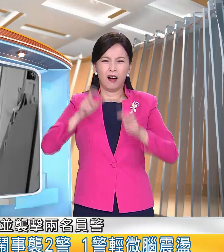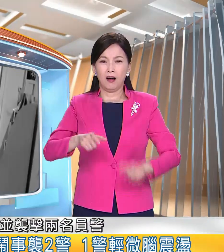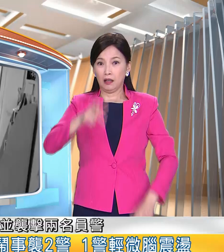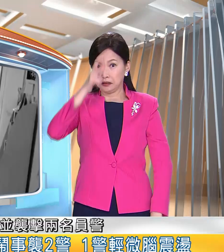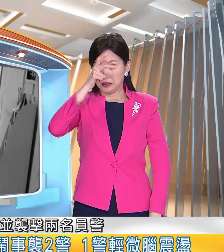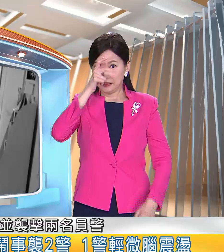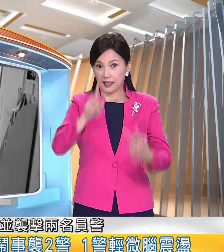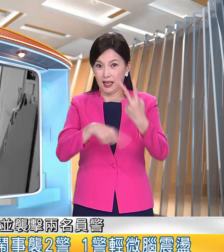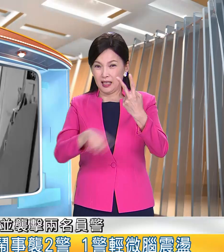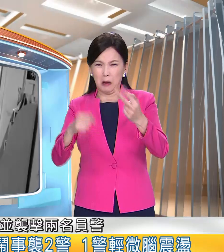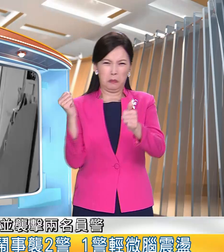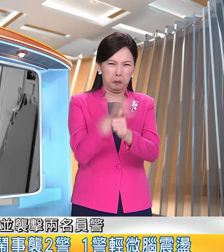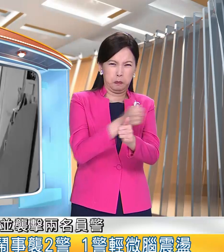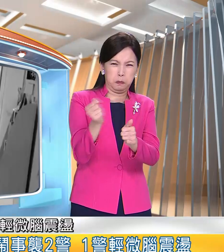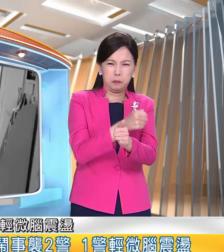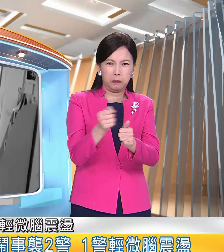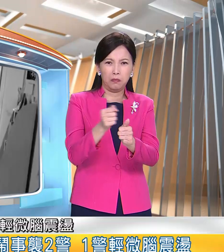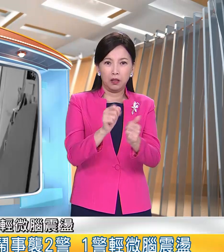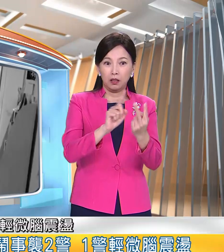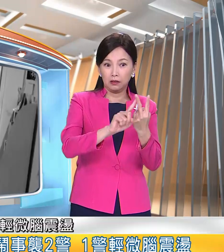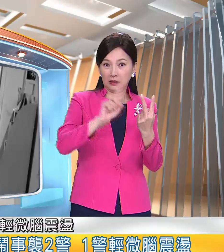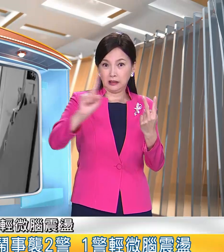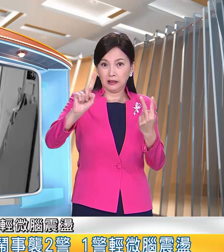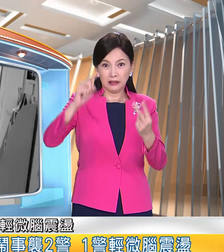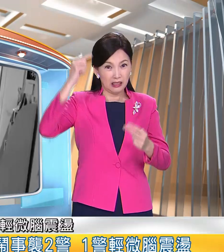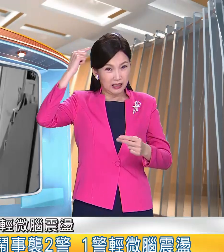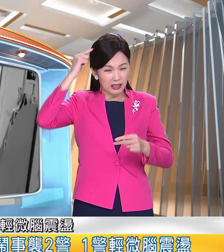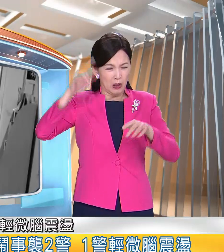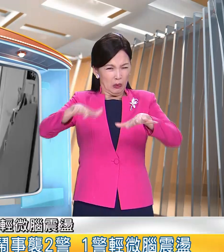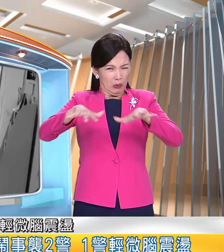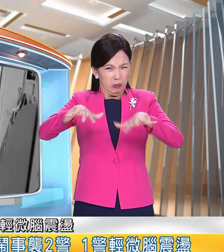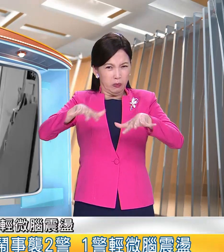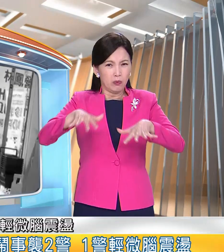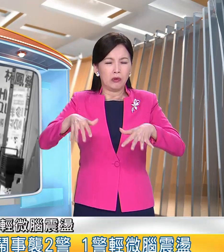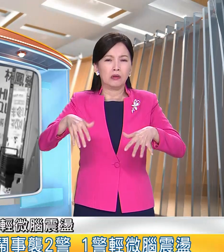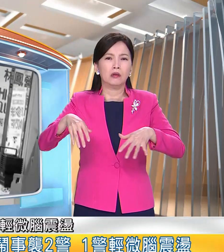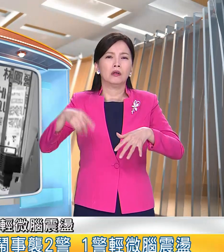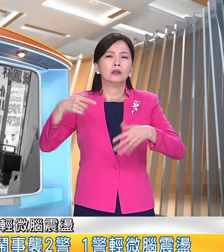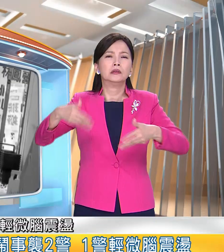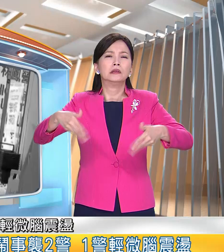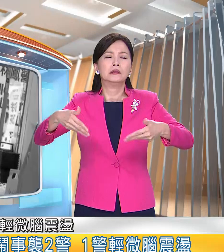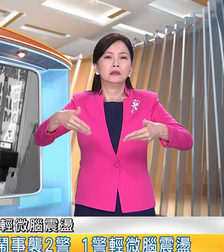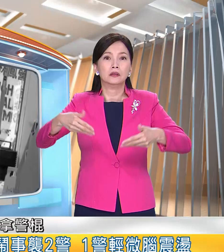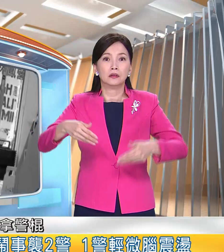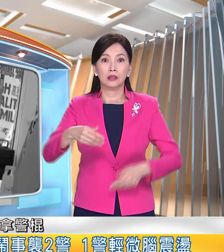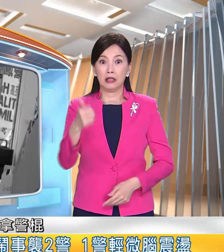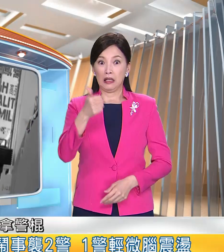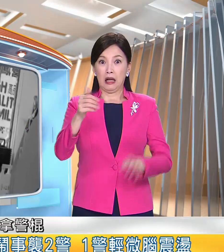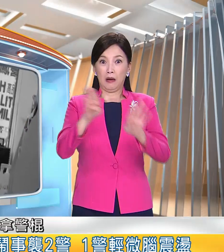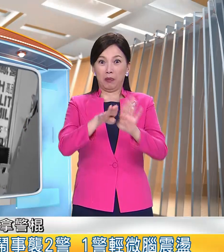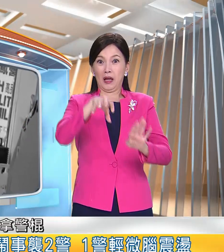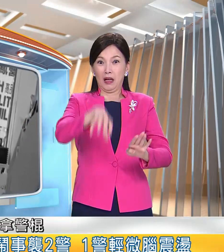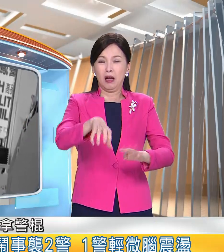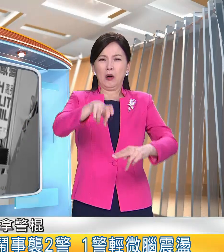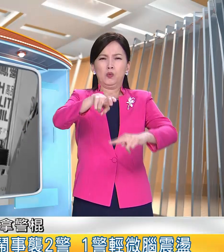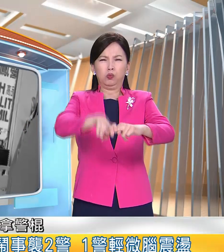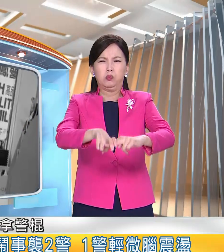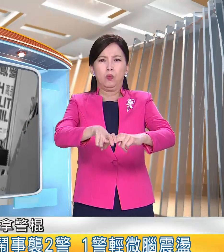名员警，造成其中一人有轻微的脑震荡。之后，员警则是拿